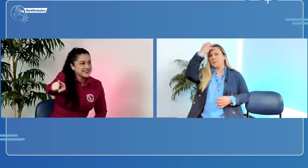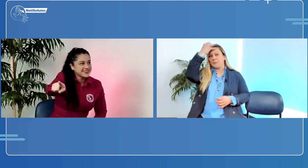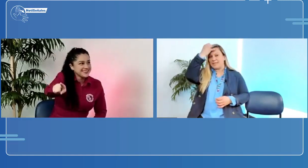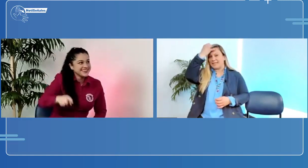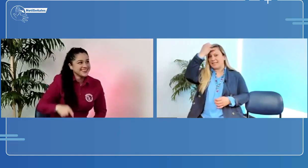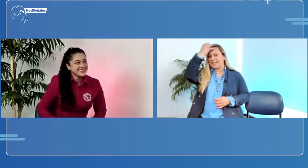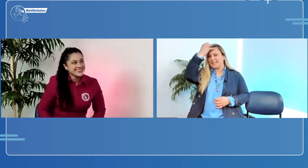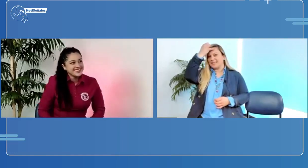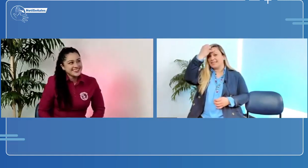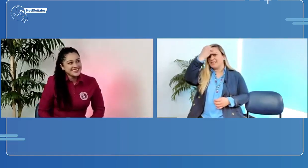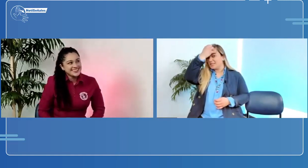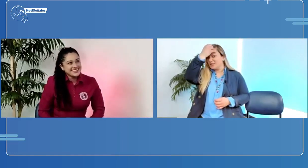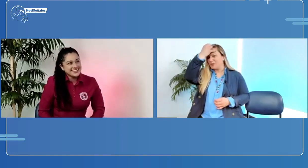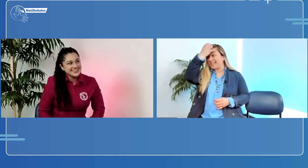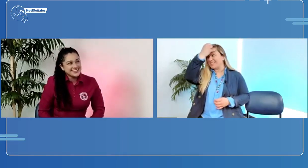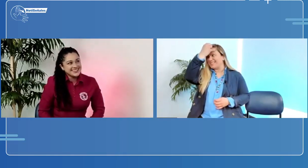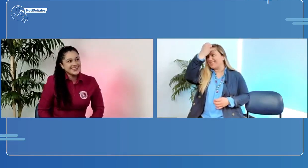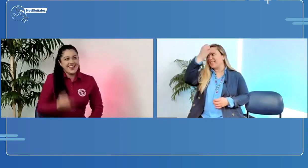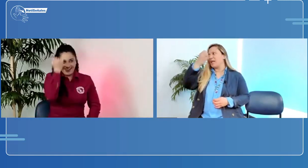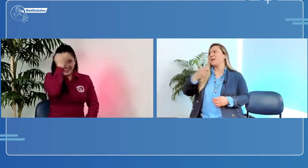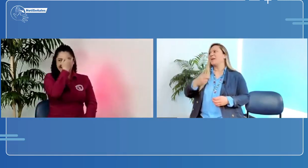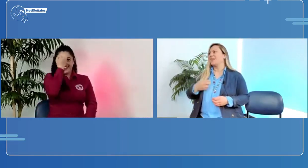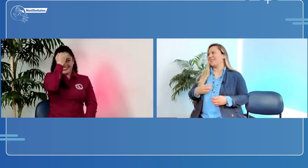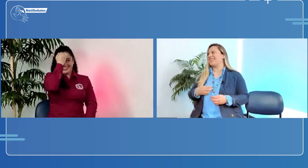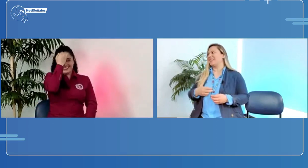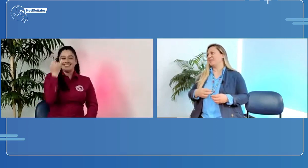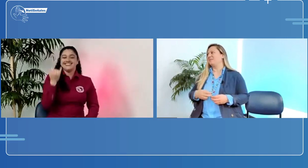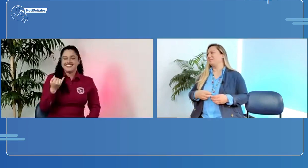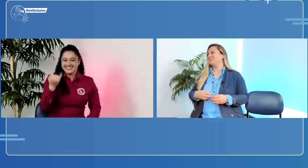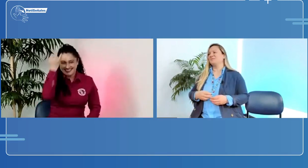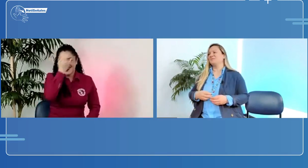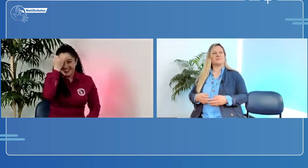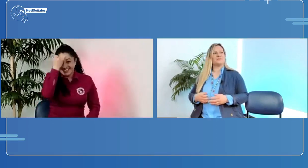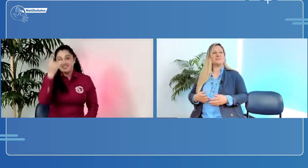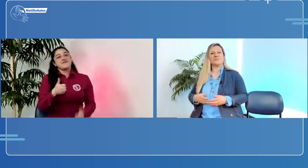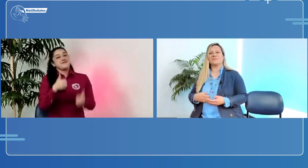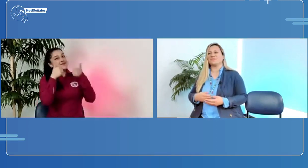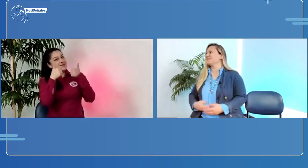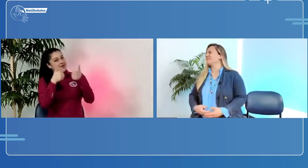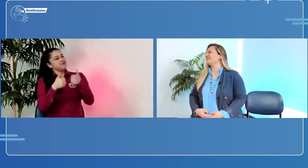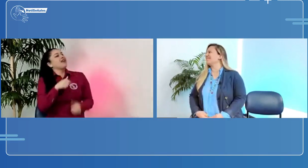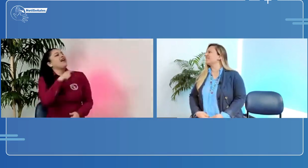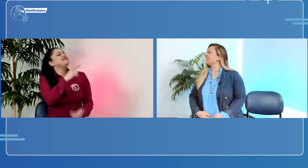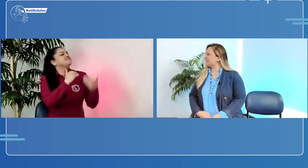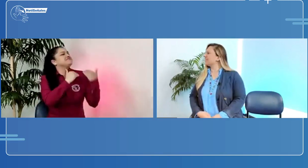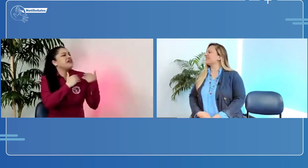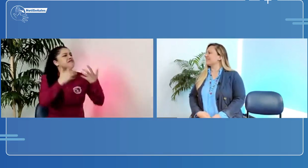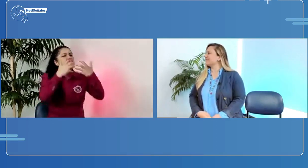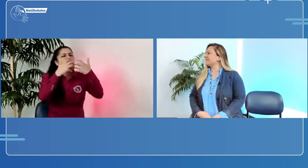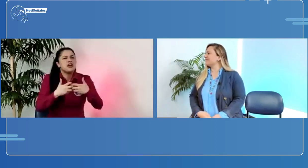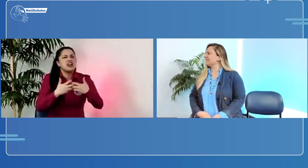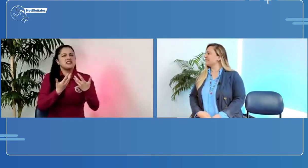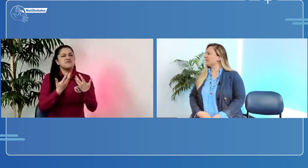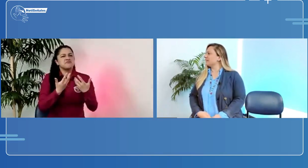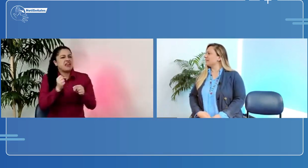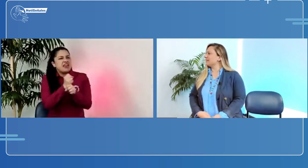Mi seña, Juliet. Ah, Juliet. Muy bien. Y dentro